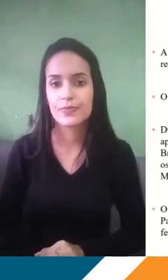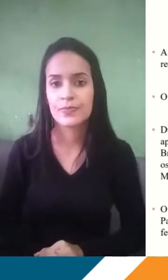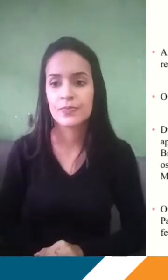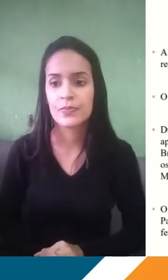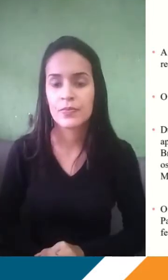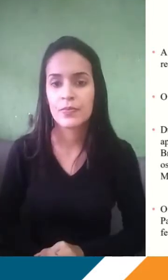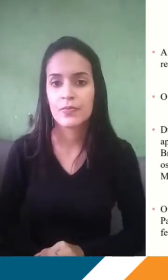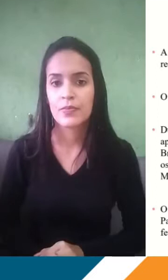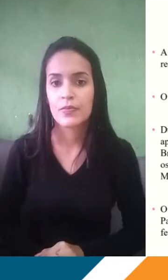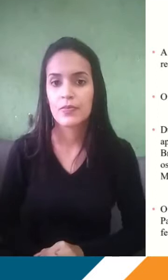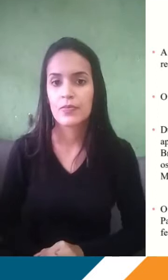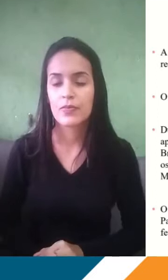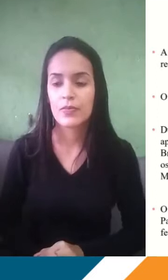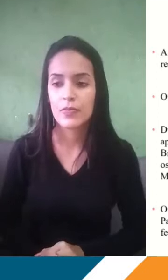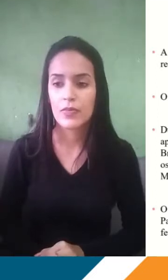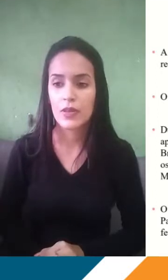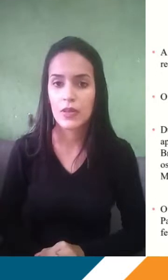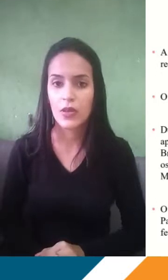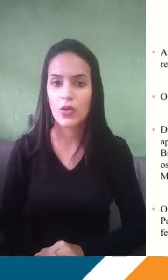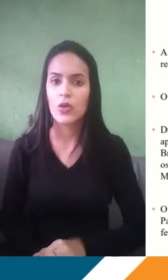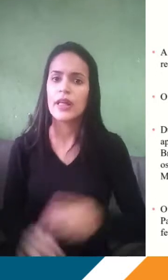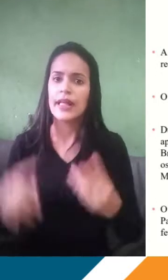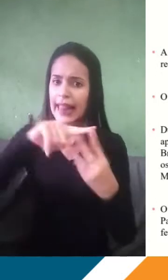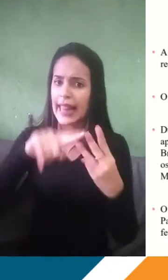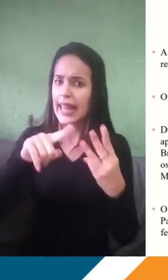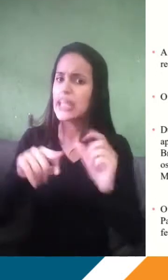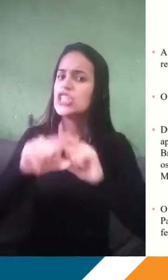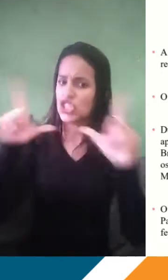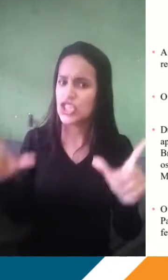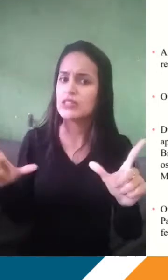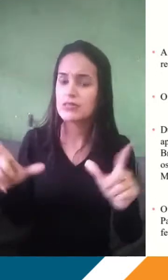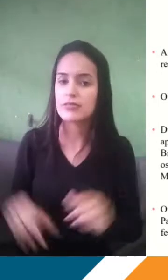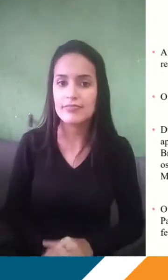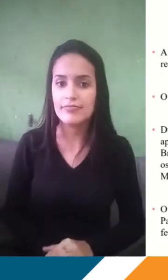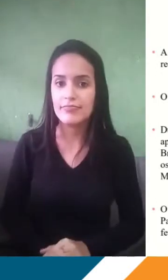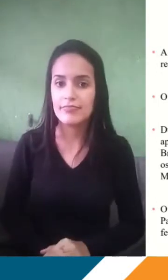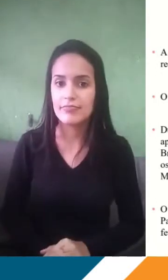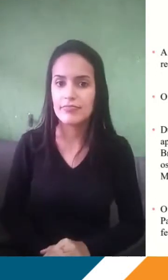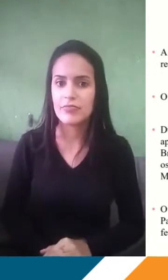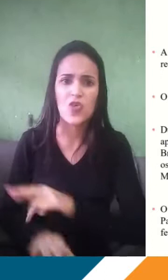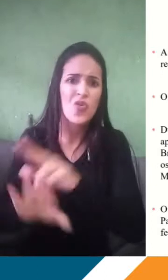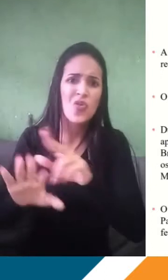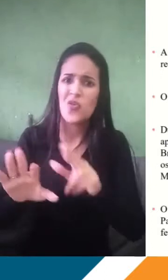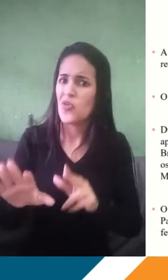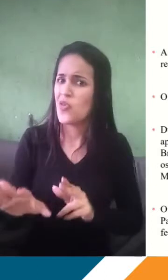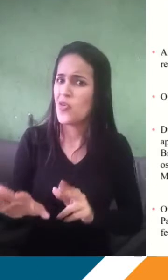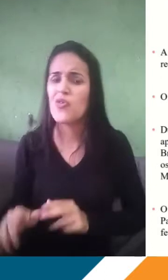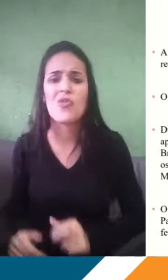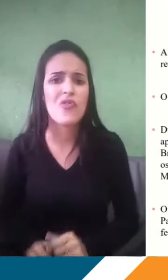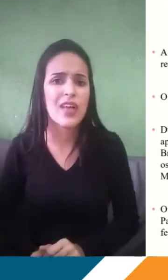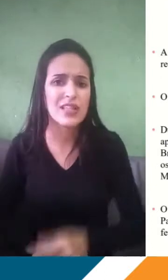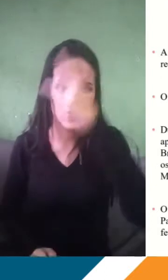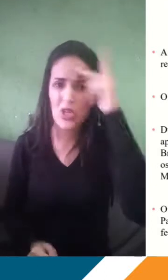Aranha, e durante os 3 dias de festival, diversos artistas se apresentaram, como o músico Villa-Lobos, o